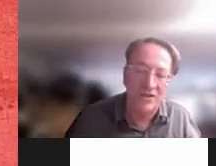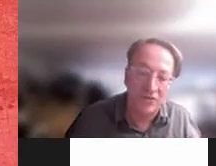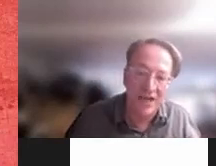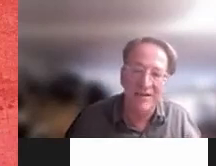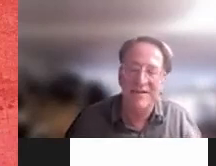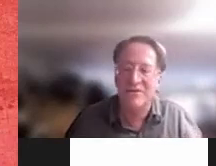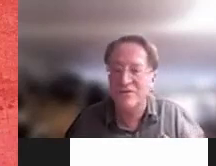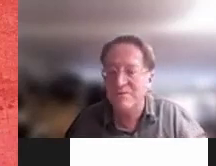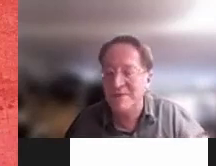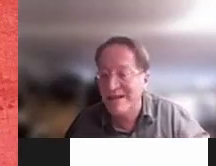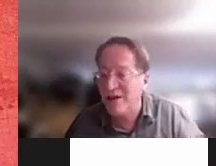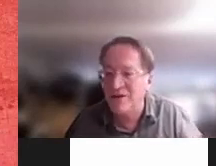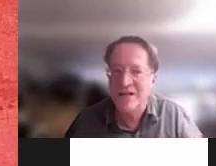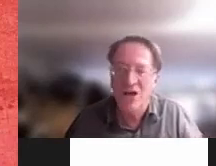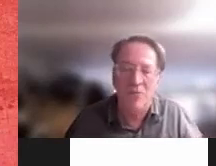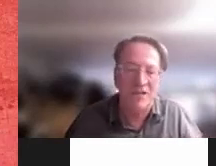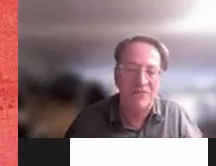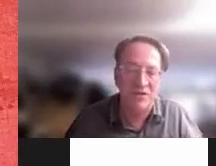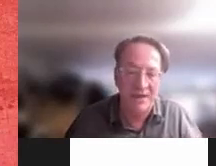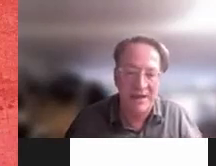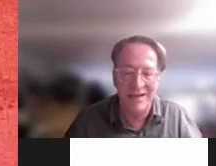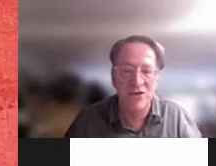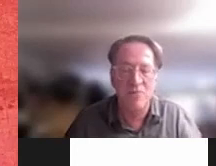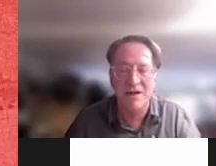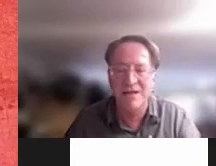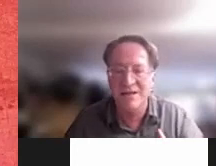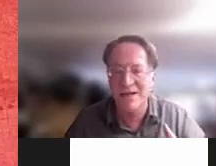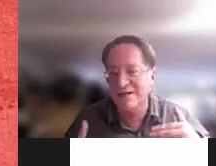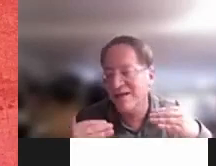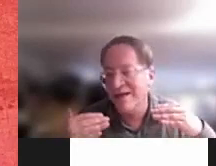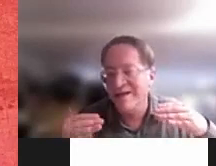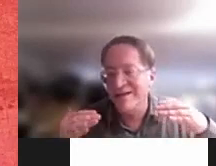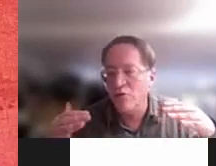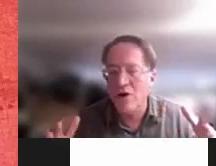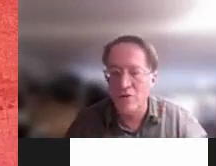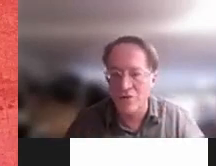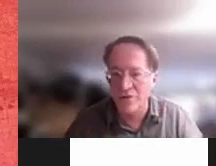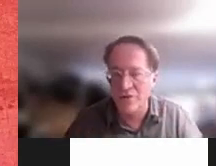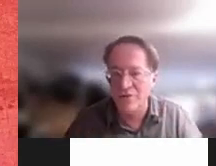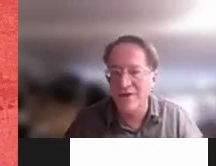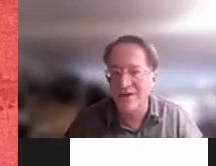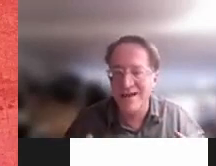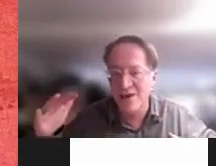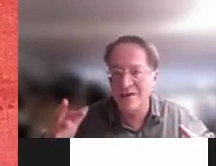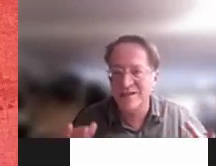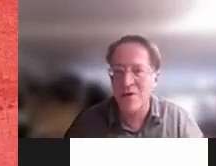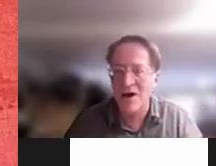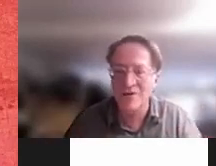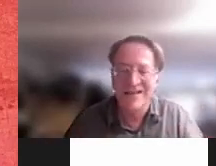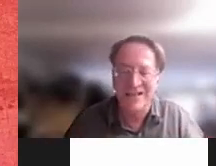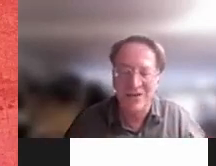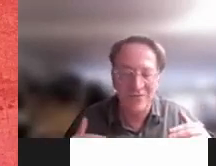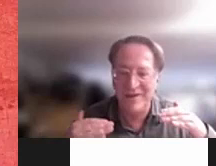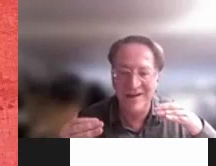los estudiantes, con los investigadores, pues es fundamental. Ese compartir se hace de uno a uno, no es de arriba hacia